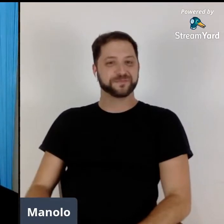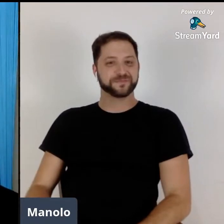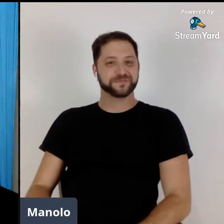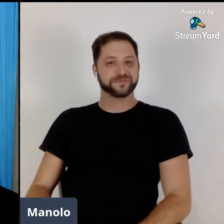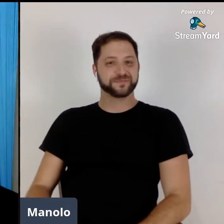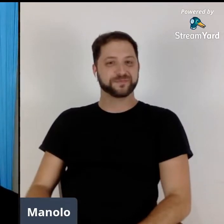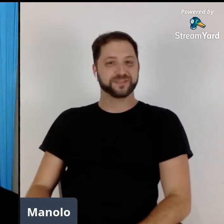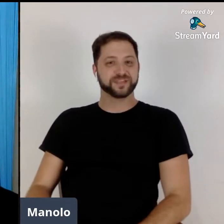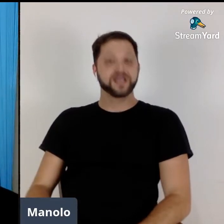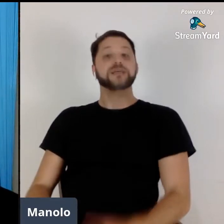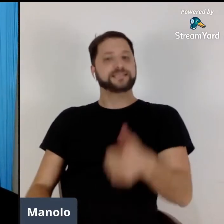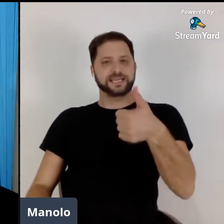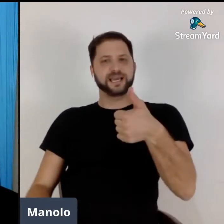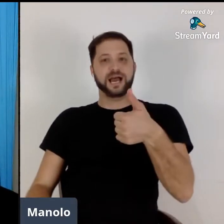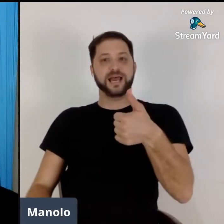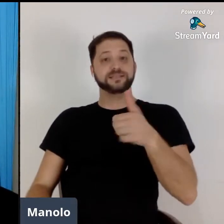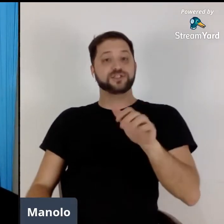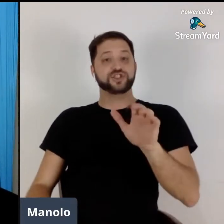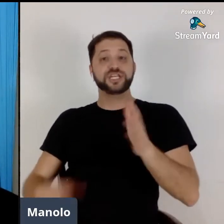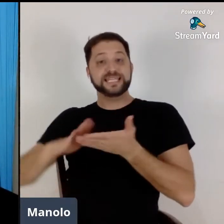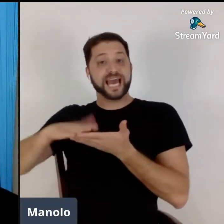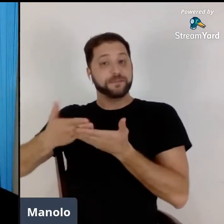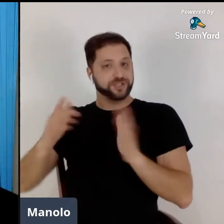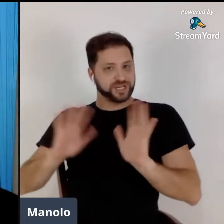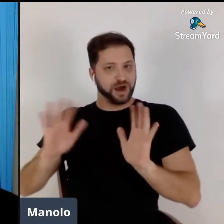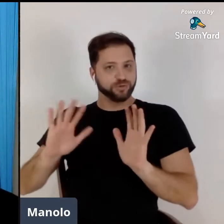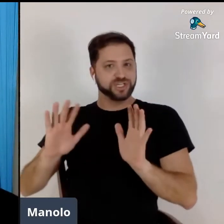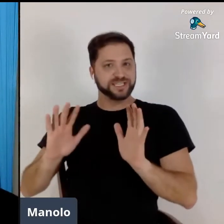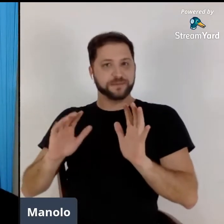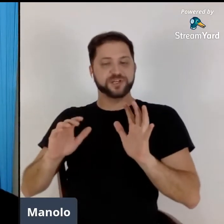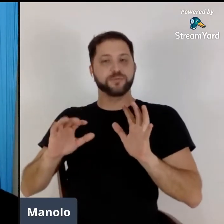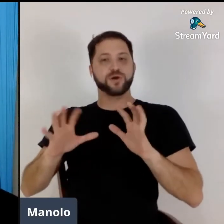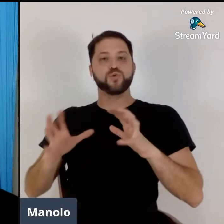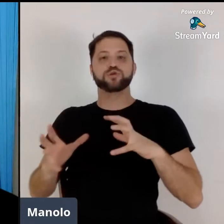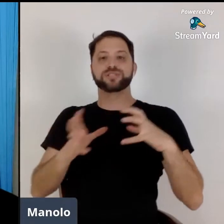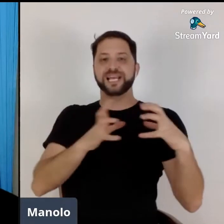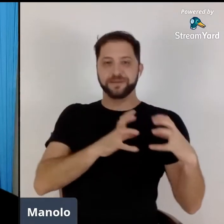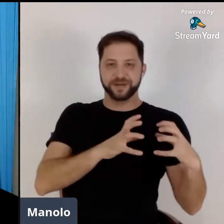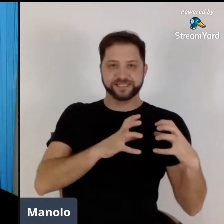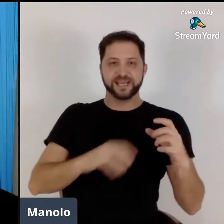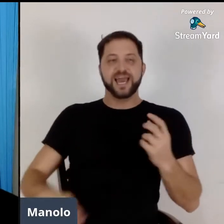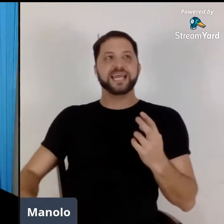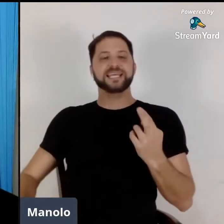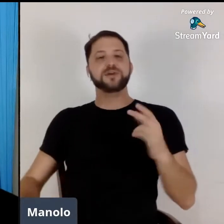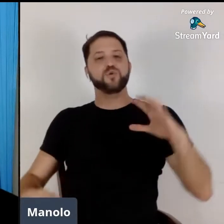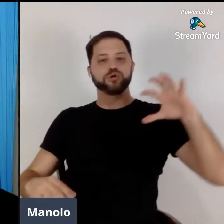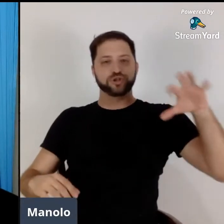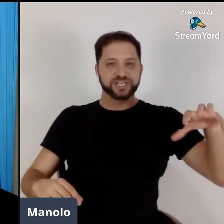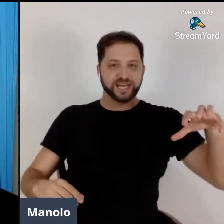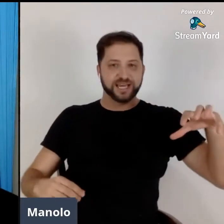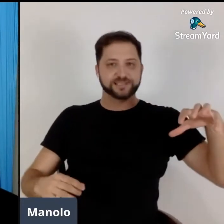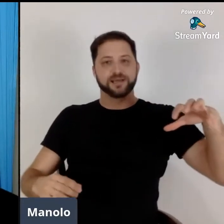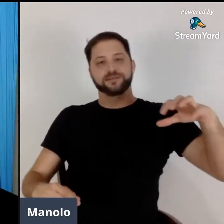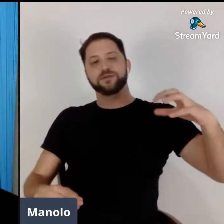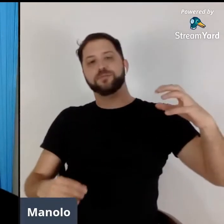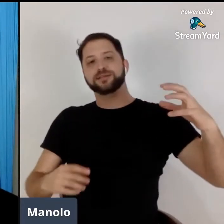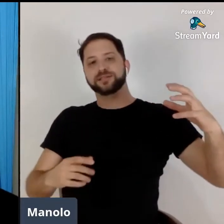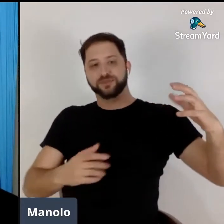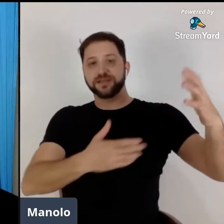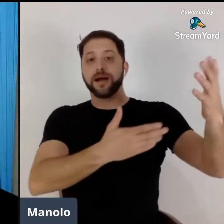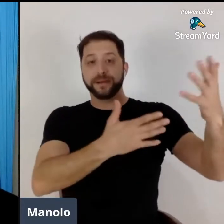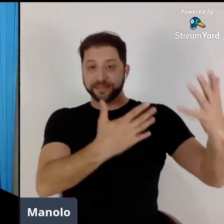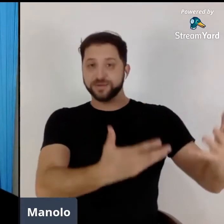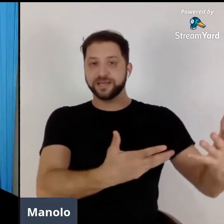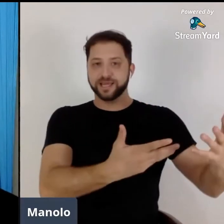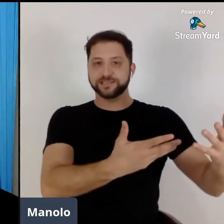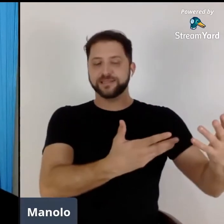direito a certificado de intérprete registrado. De intérprete não, porque é um curso de Libras. É que nem curso de inglês. Não